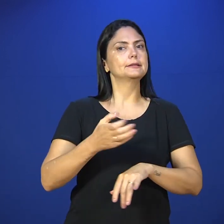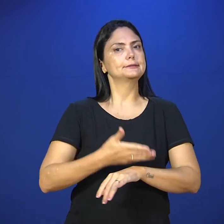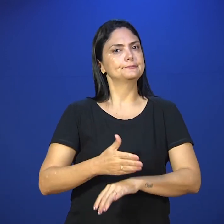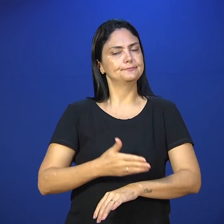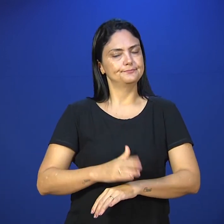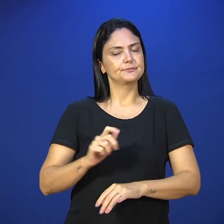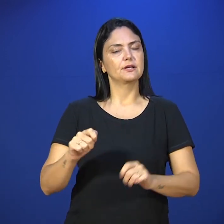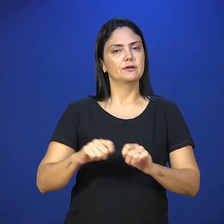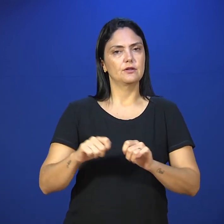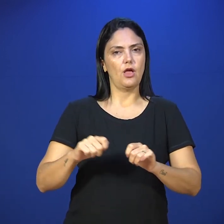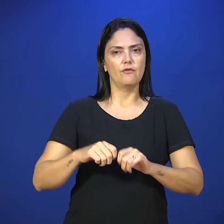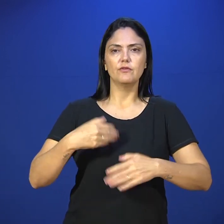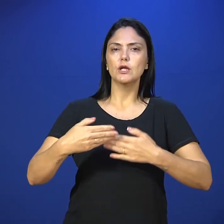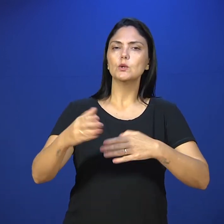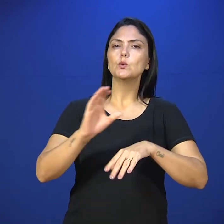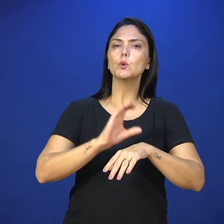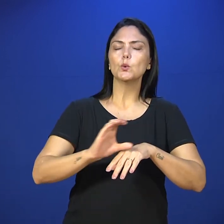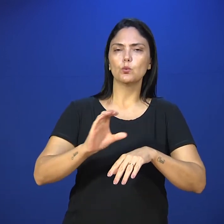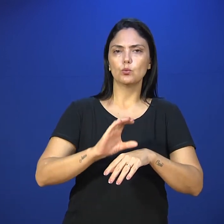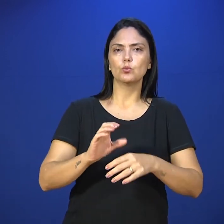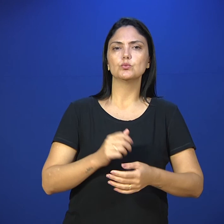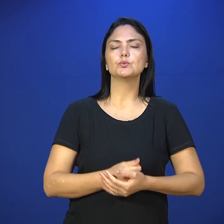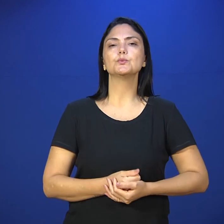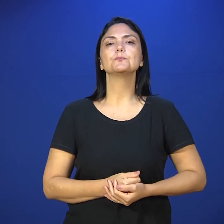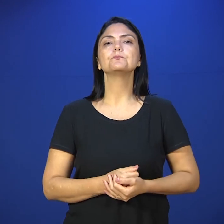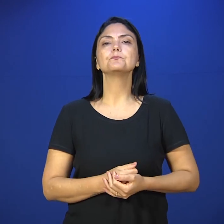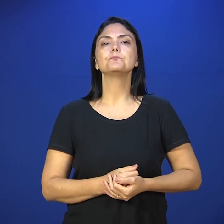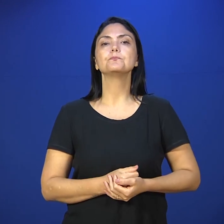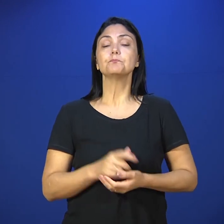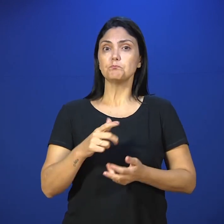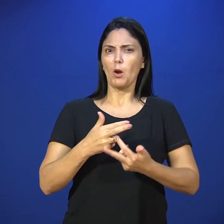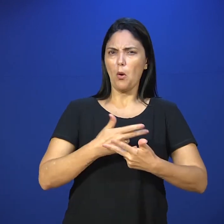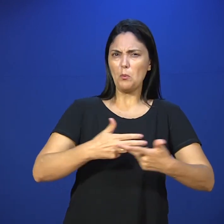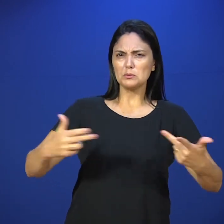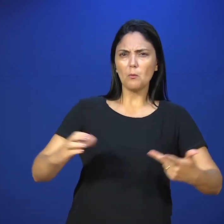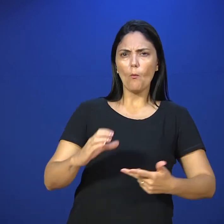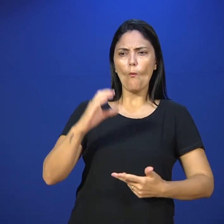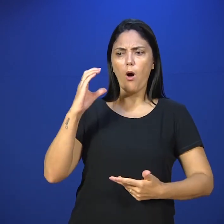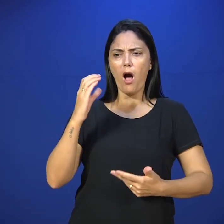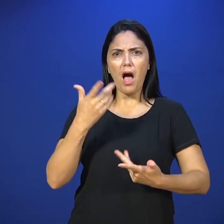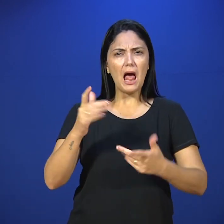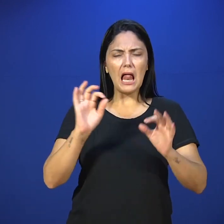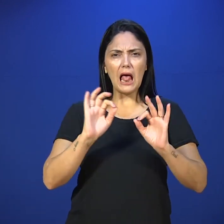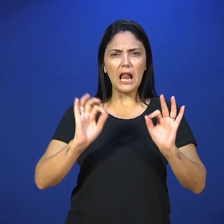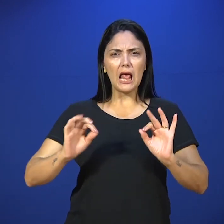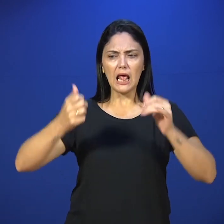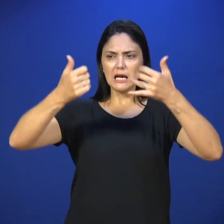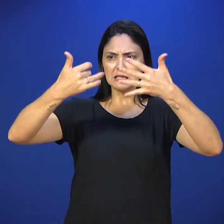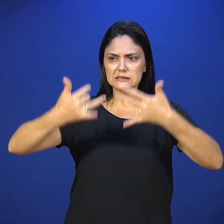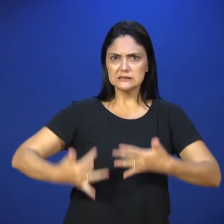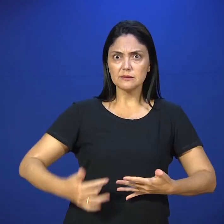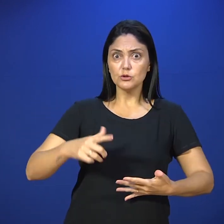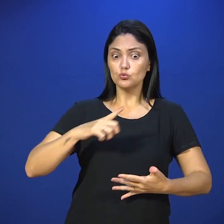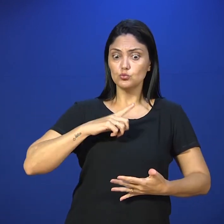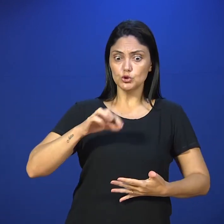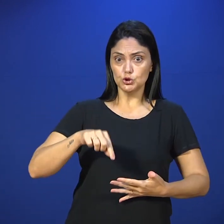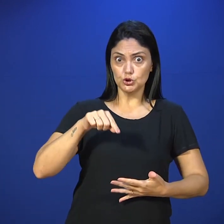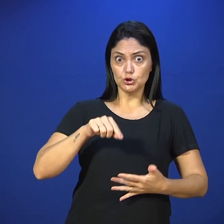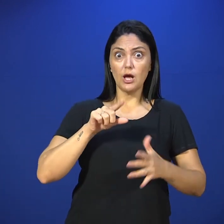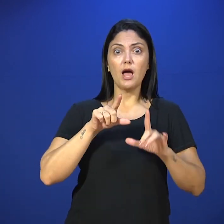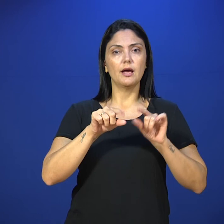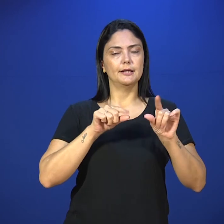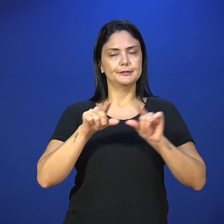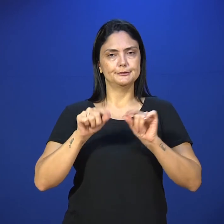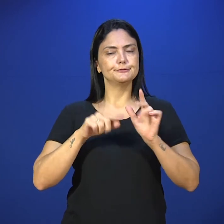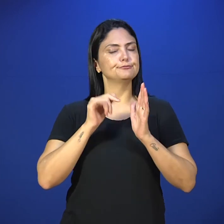acadêmicas realizadas durante o curso. 12. Os casos omissos e situações não previstas no presente